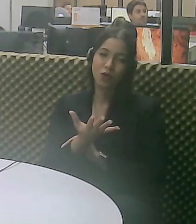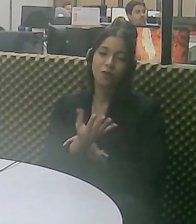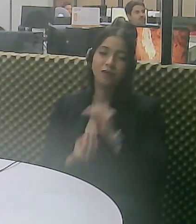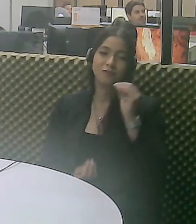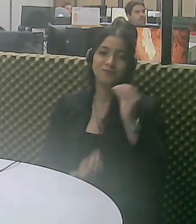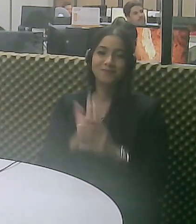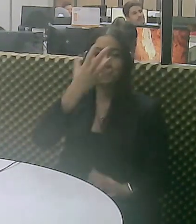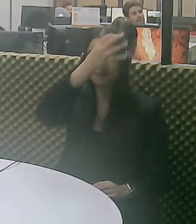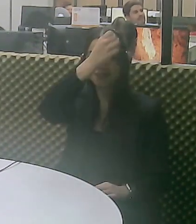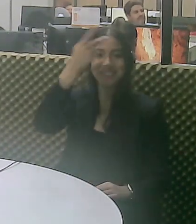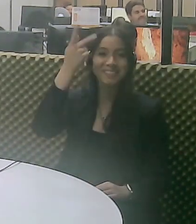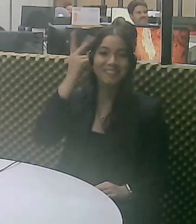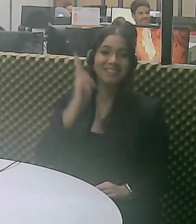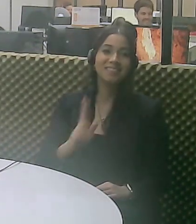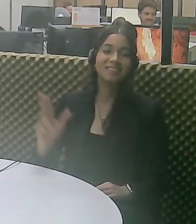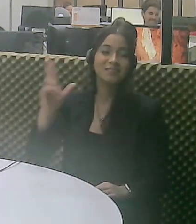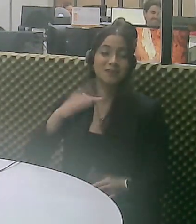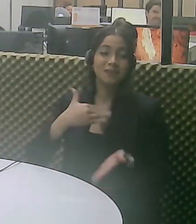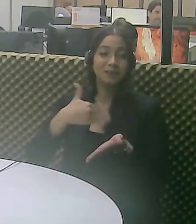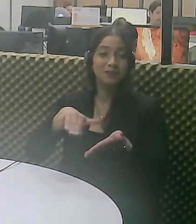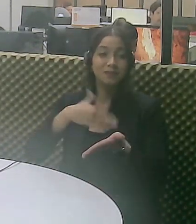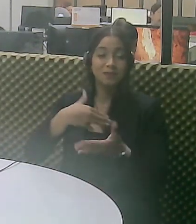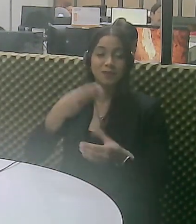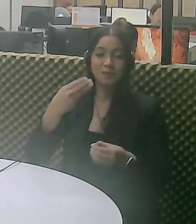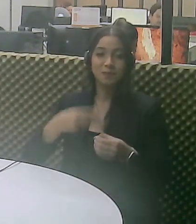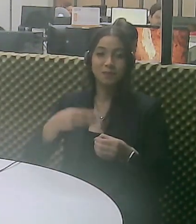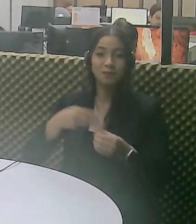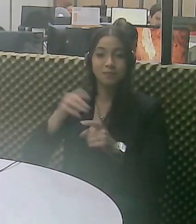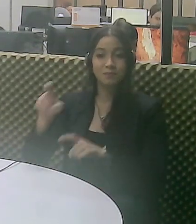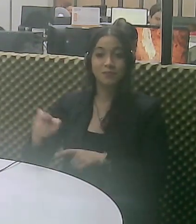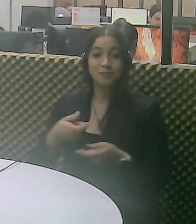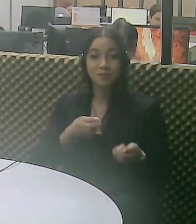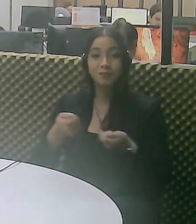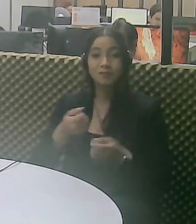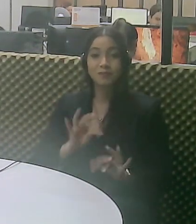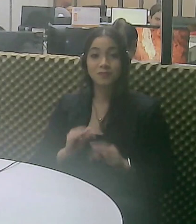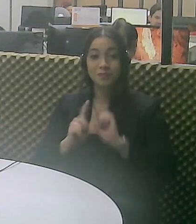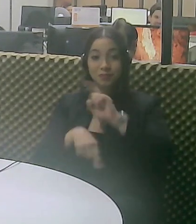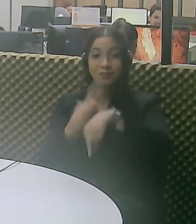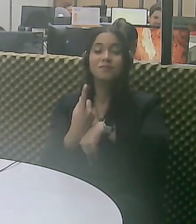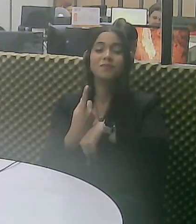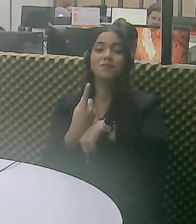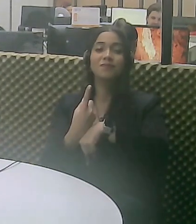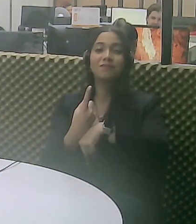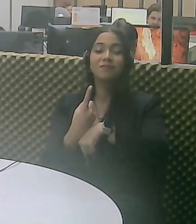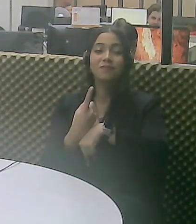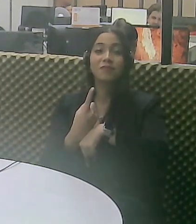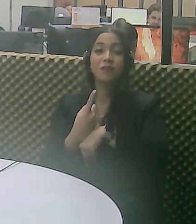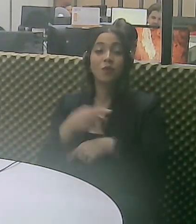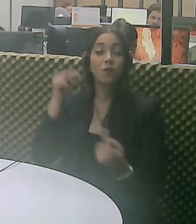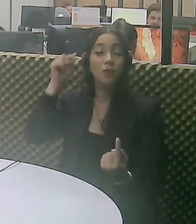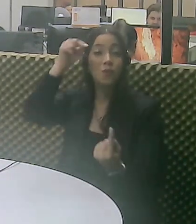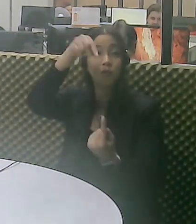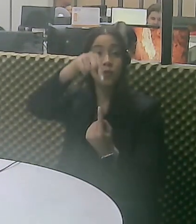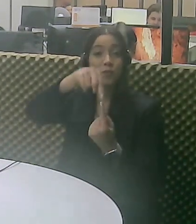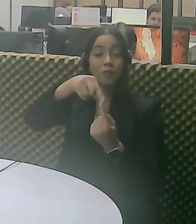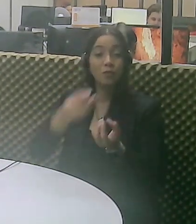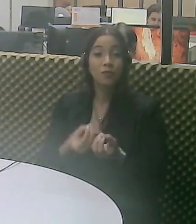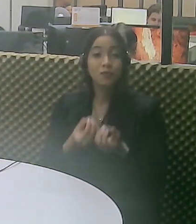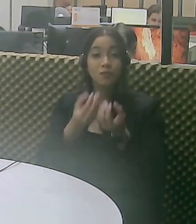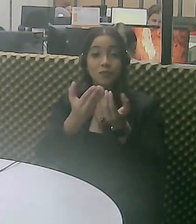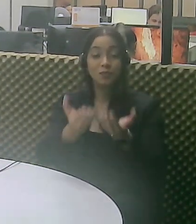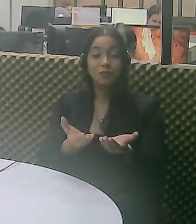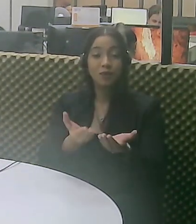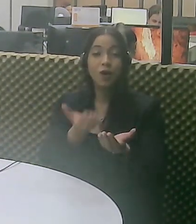pela Prefeitura de Uberlândia por meio da Secretaria Municipal de Agronegócio, Economia e Inovação, com o objetivo de oferecer ao